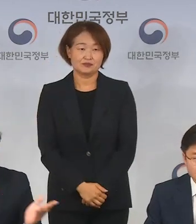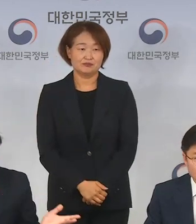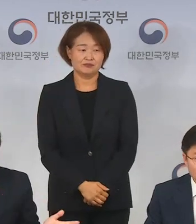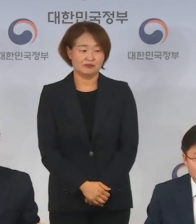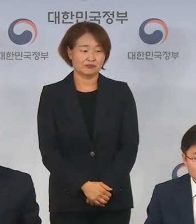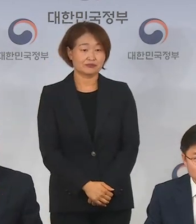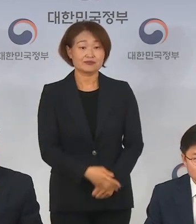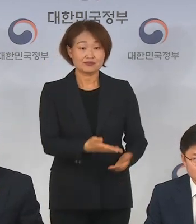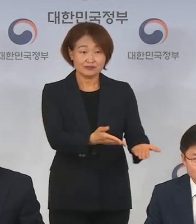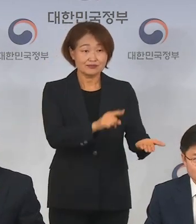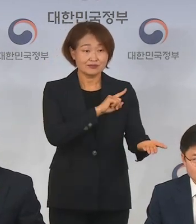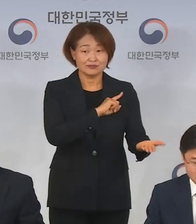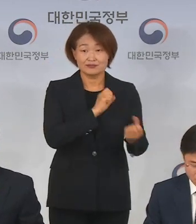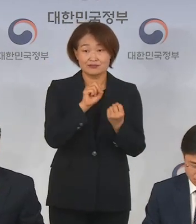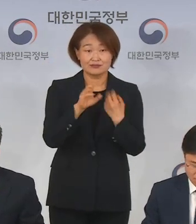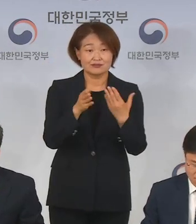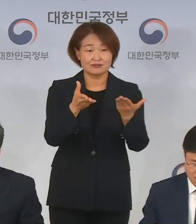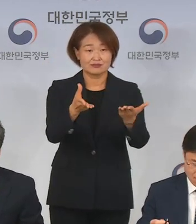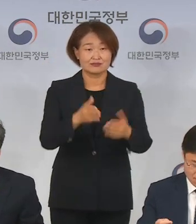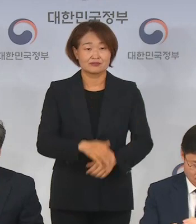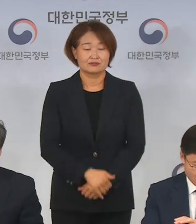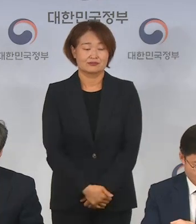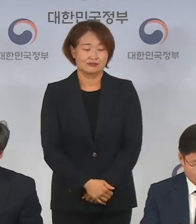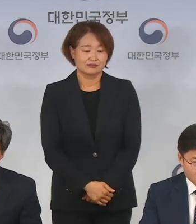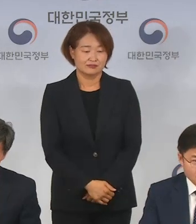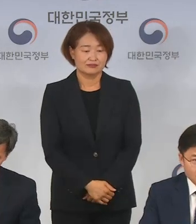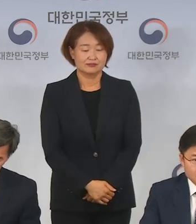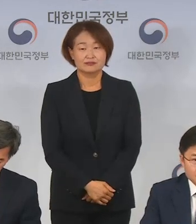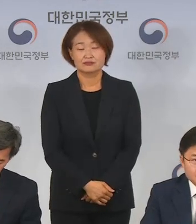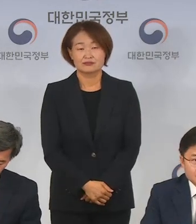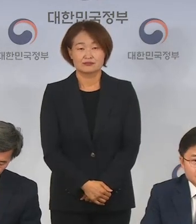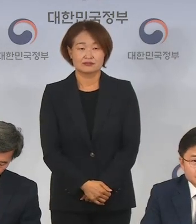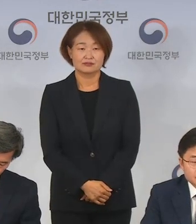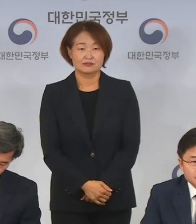예, 제가 먼저 답변 드릴까요? 예.